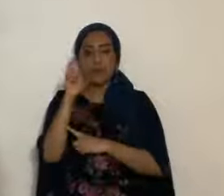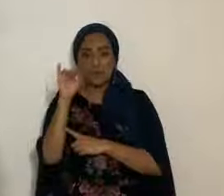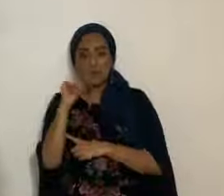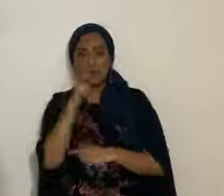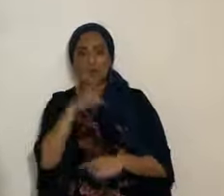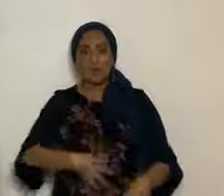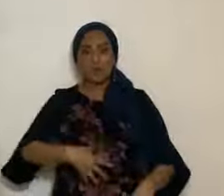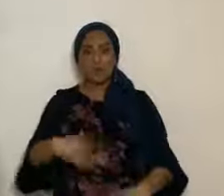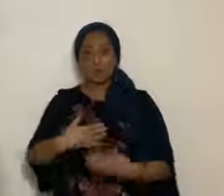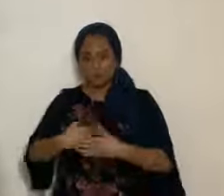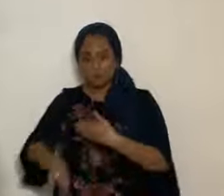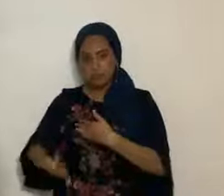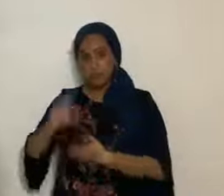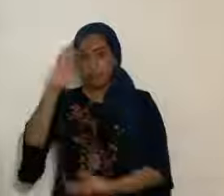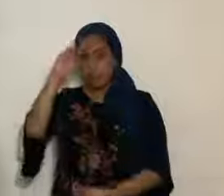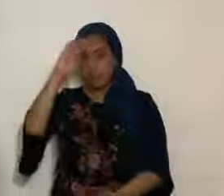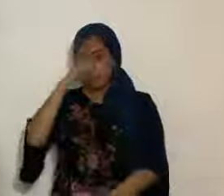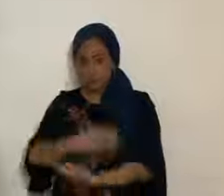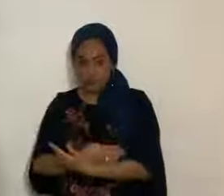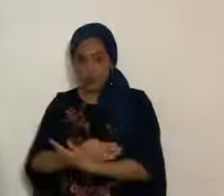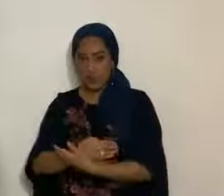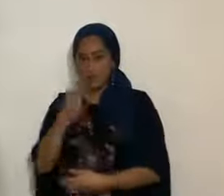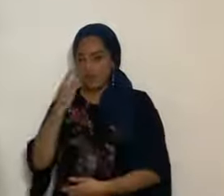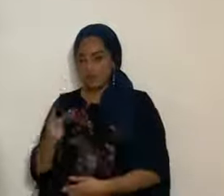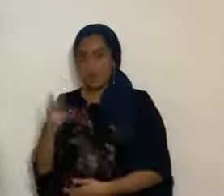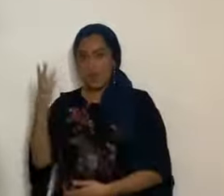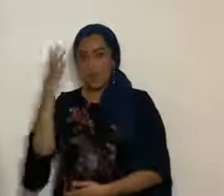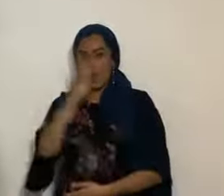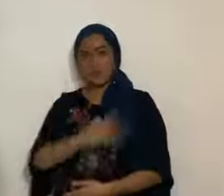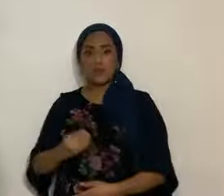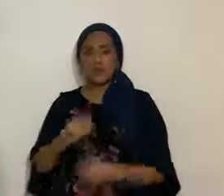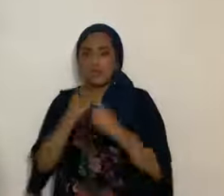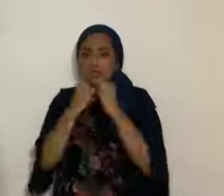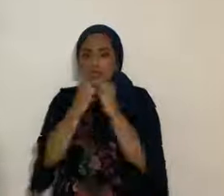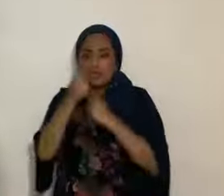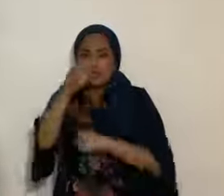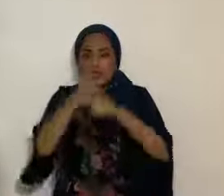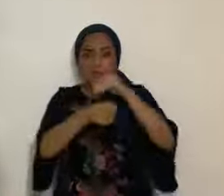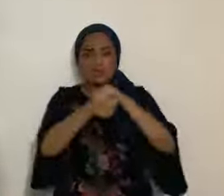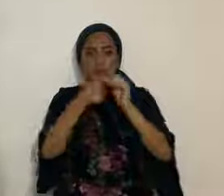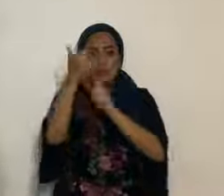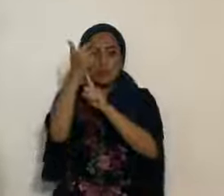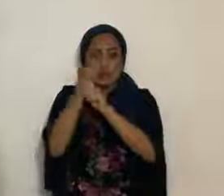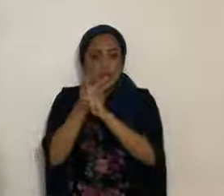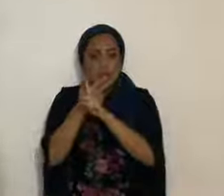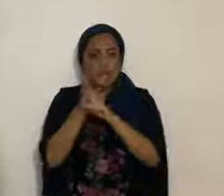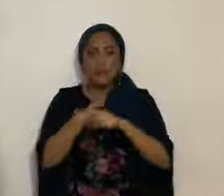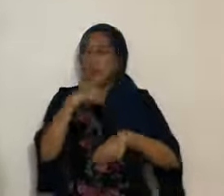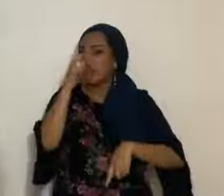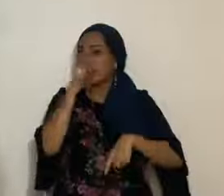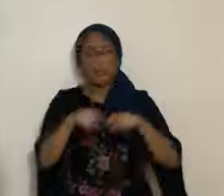concibió y dio a luz un hijo, y viendo lo que era hermoso, le tuvo escondido 3 meses. Pero no pudiendo ocultarlo más